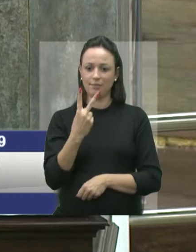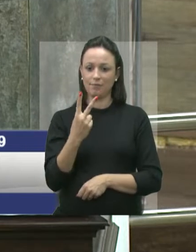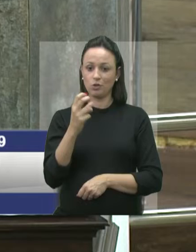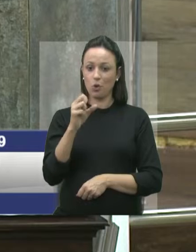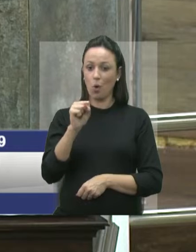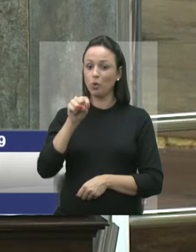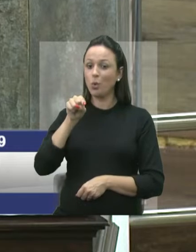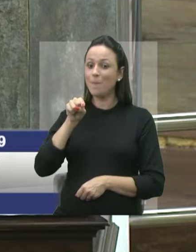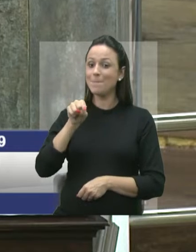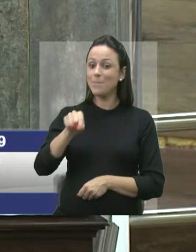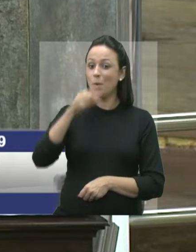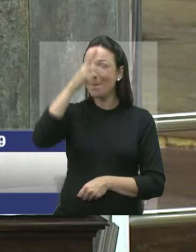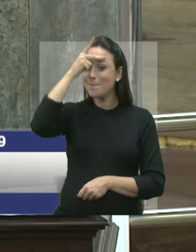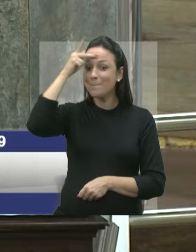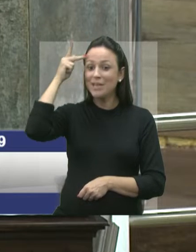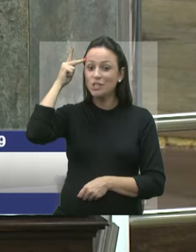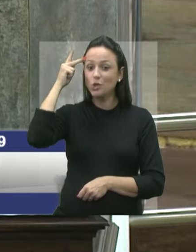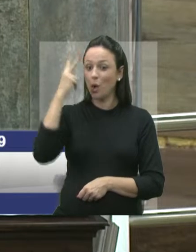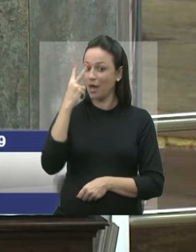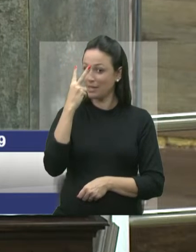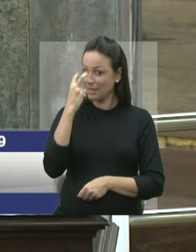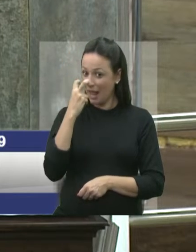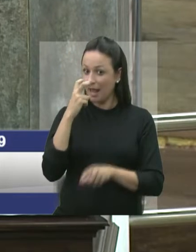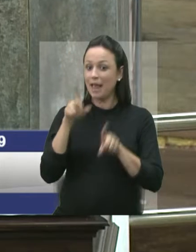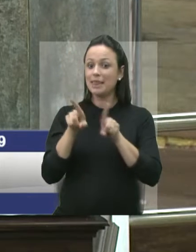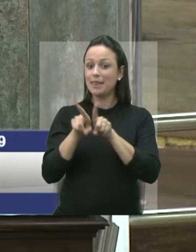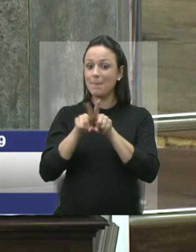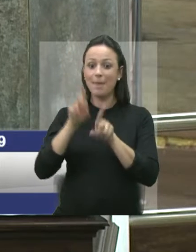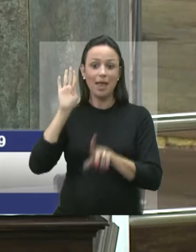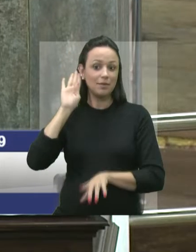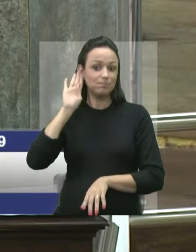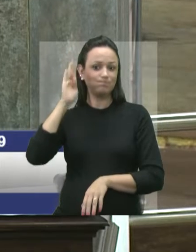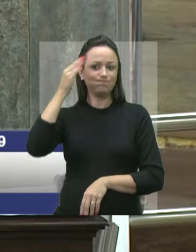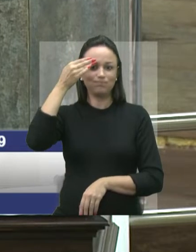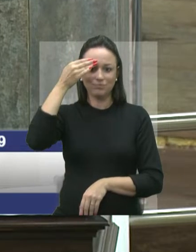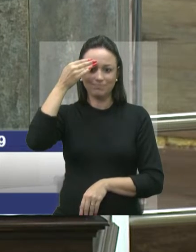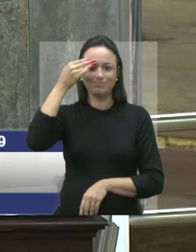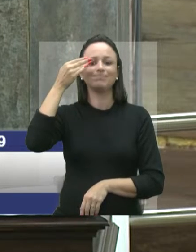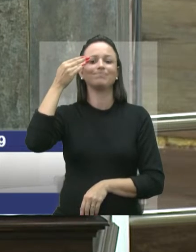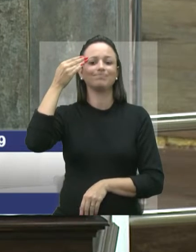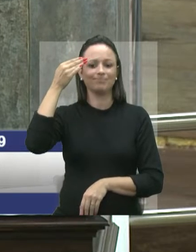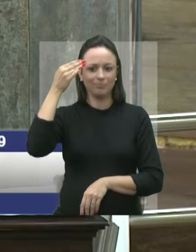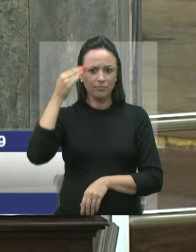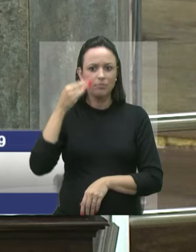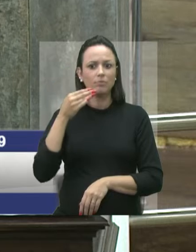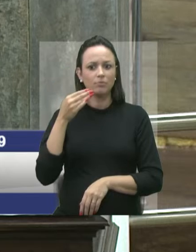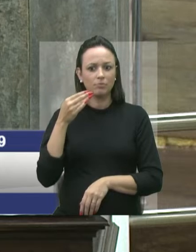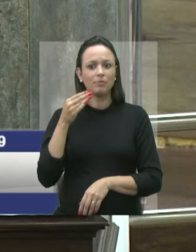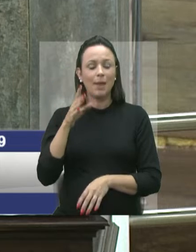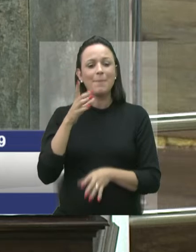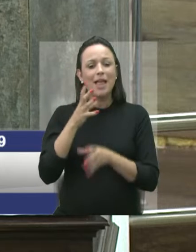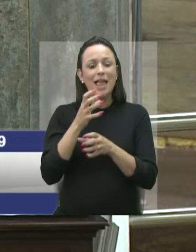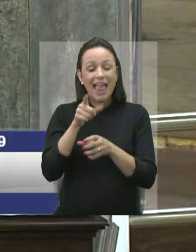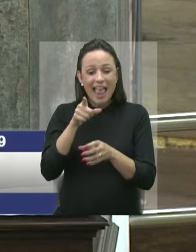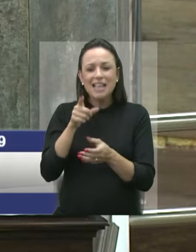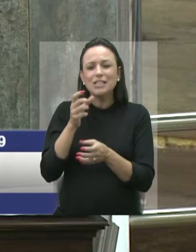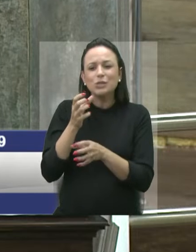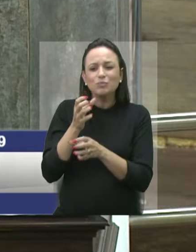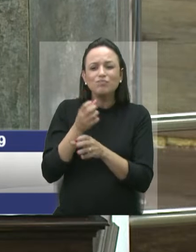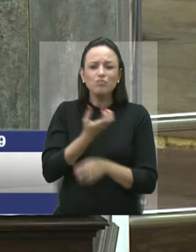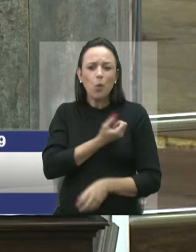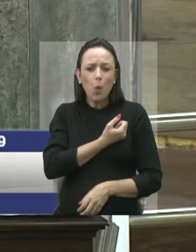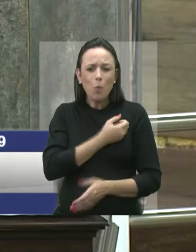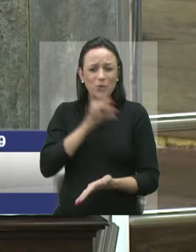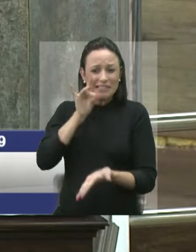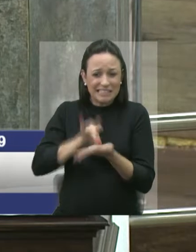pessoas cegas e surdo-cegas. Trata-se de um número impreciso, pois se